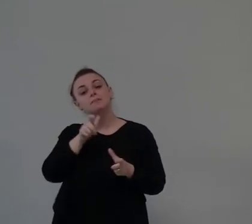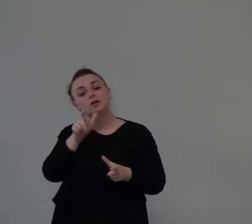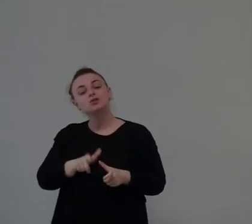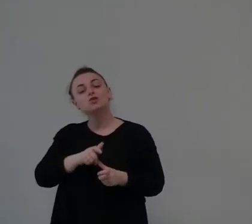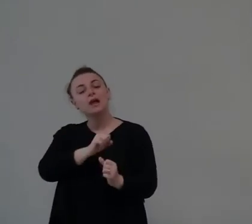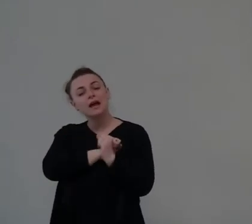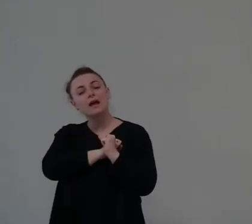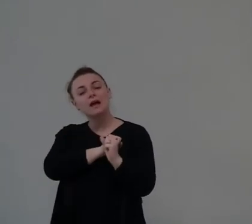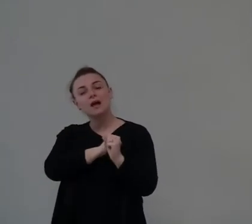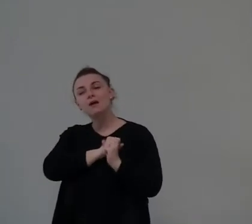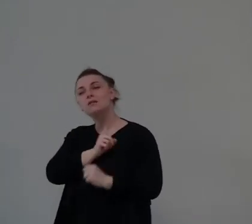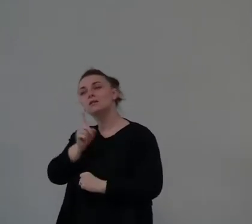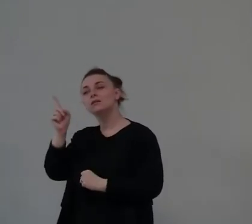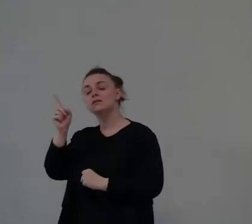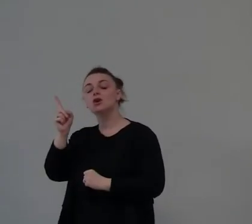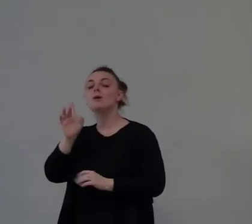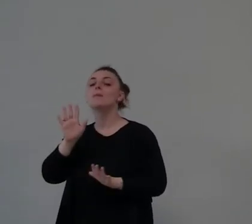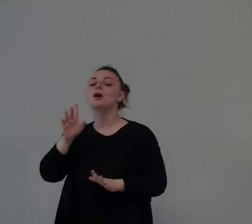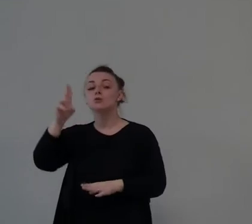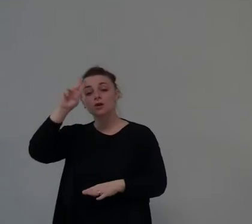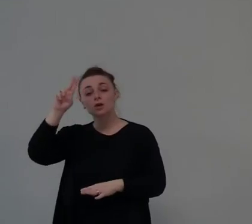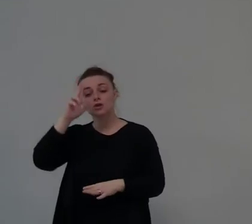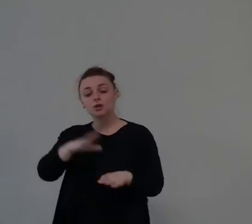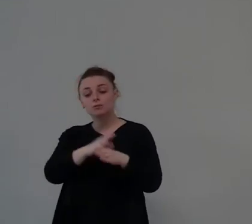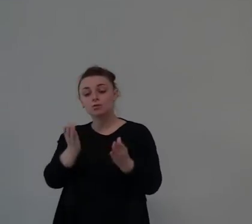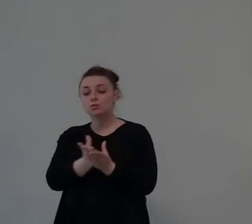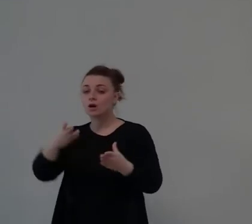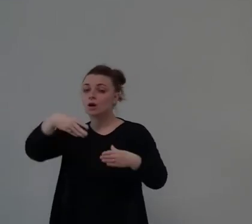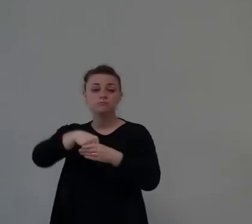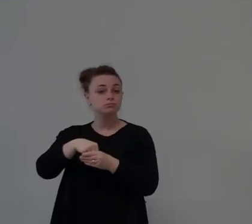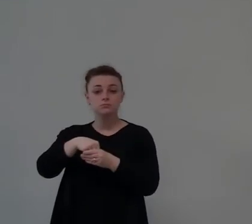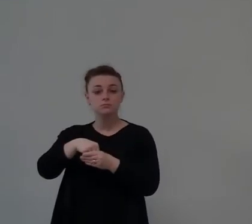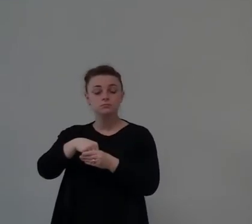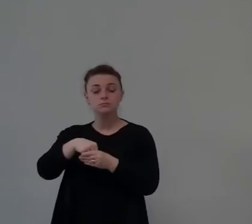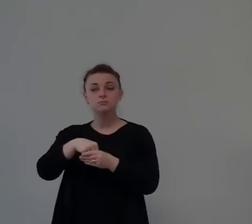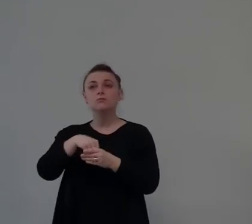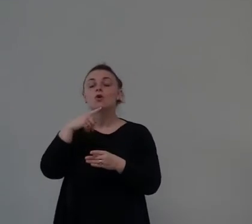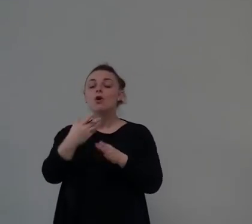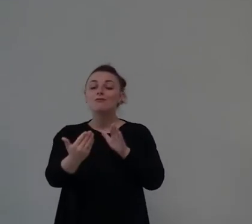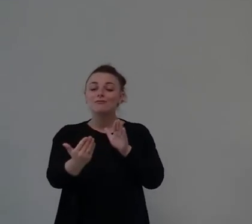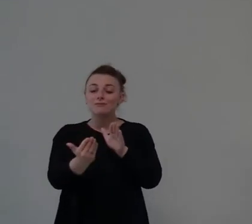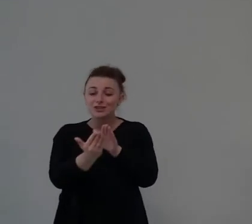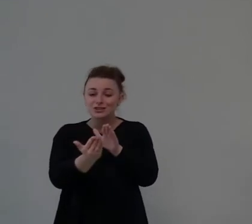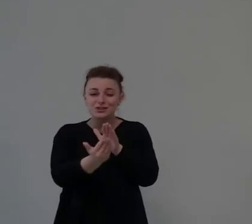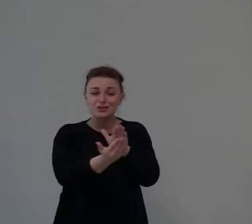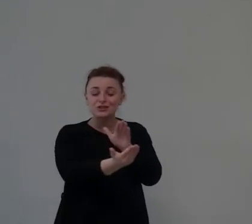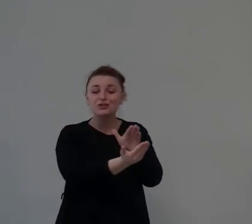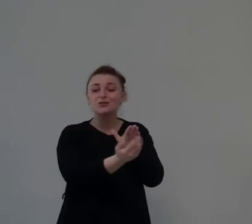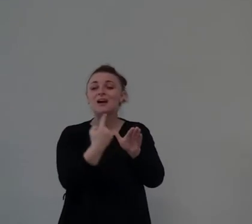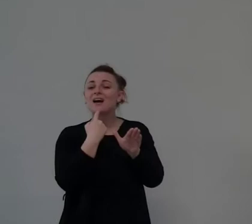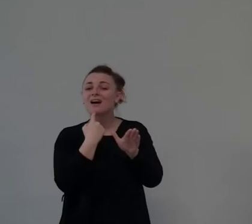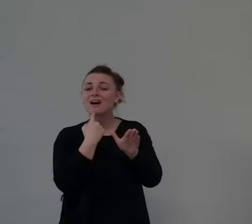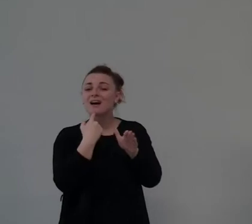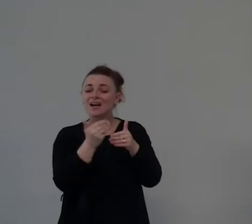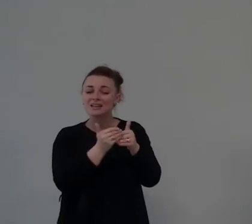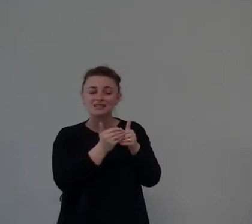nel mondo, in qualsiasi stato sia, tu sei il punto più vicino agli altri di Dio, agli altri, in qualsiasi cosa tu